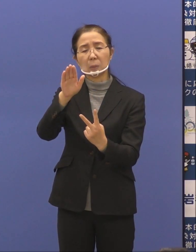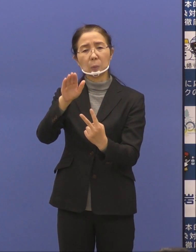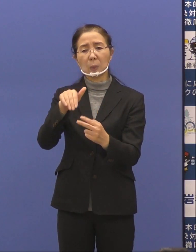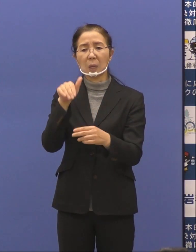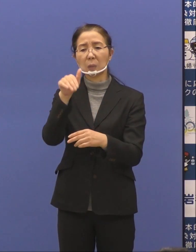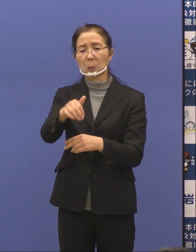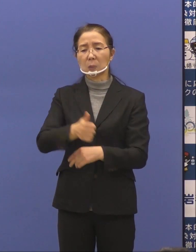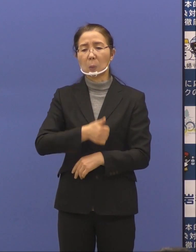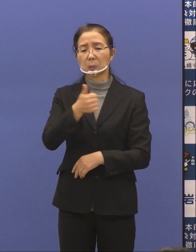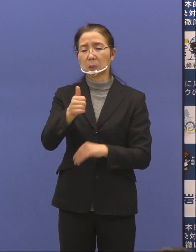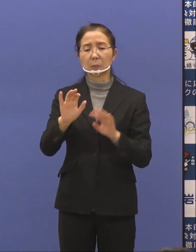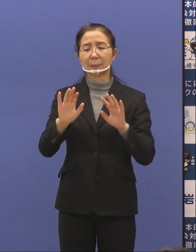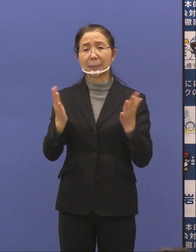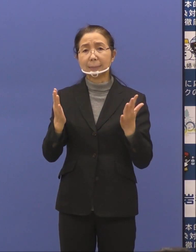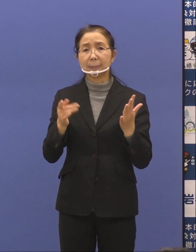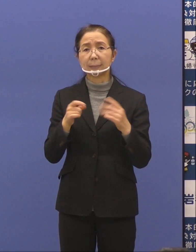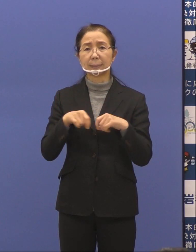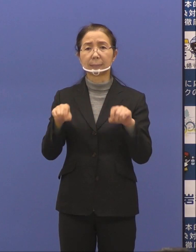結果ですので、